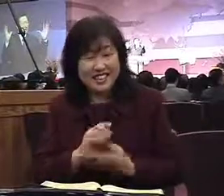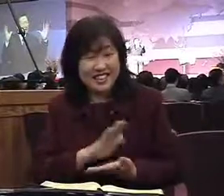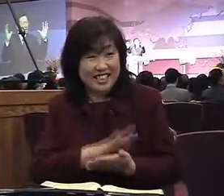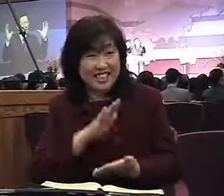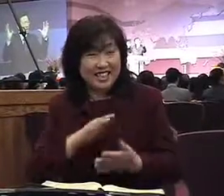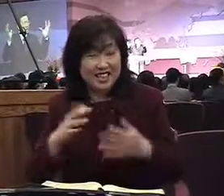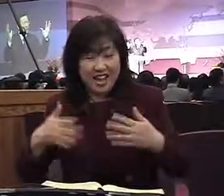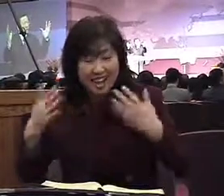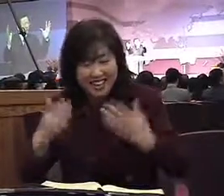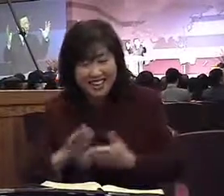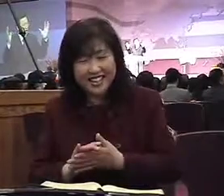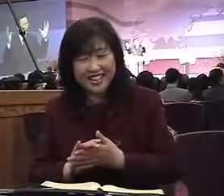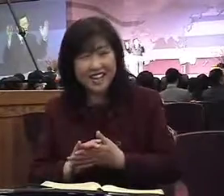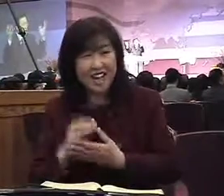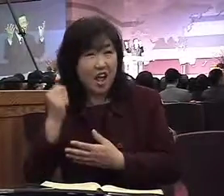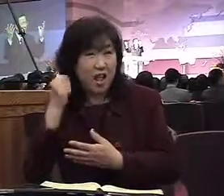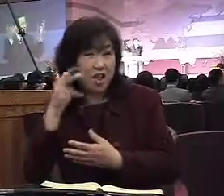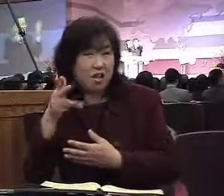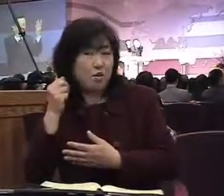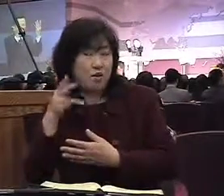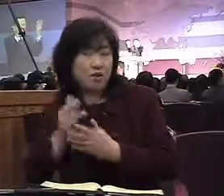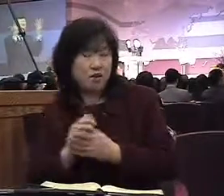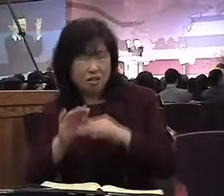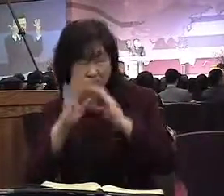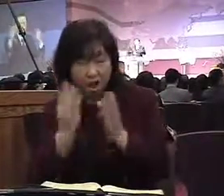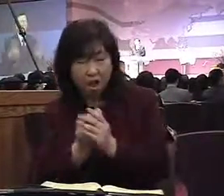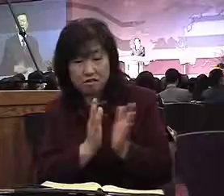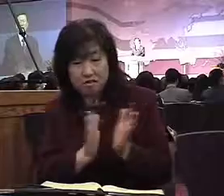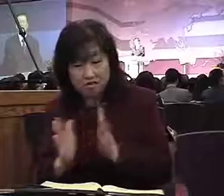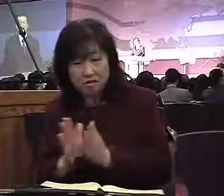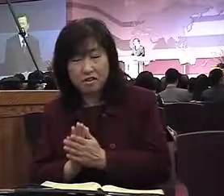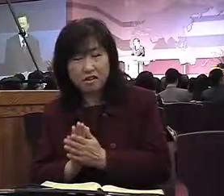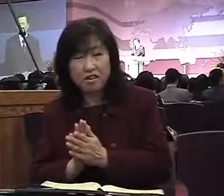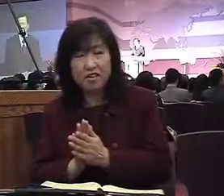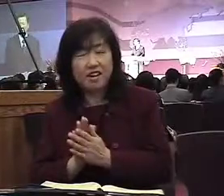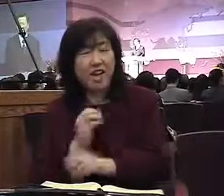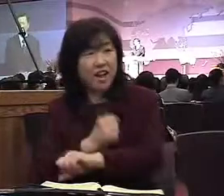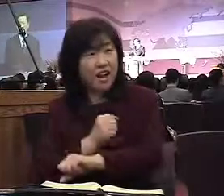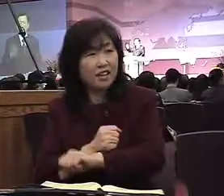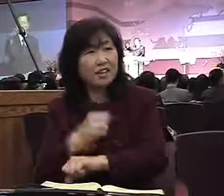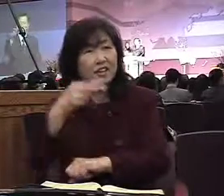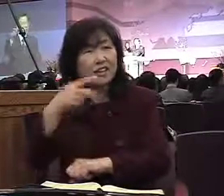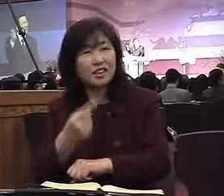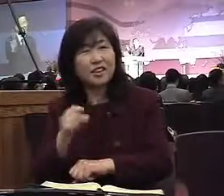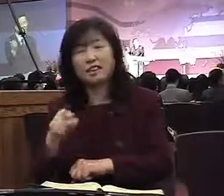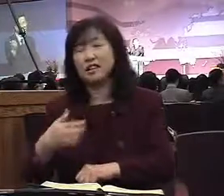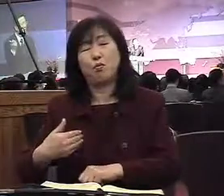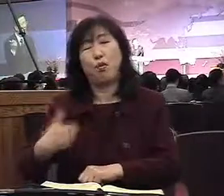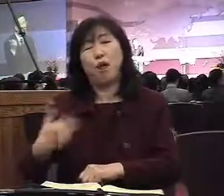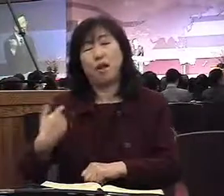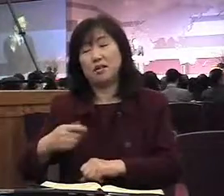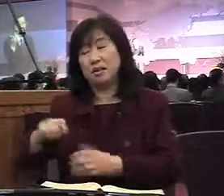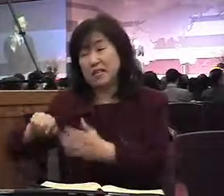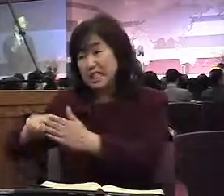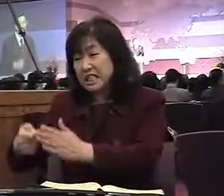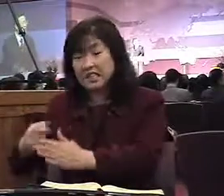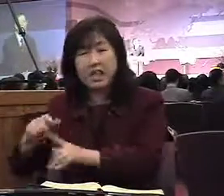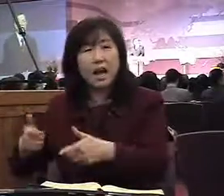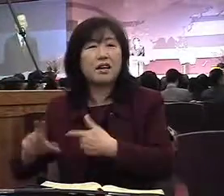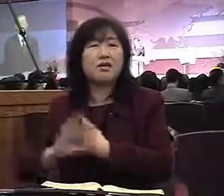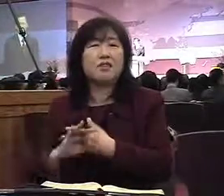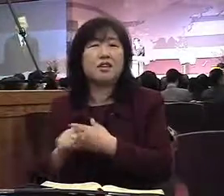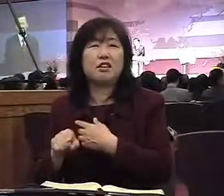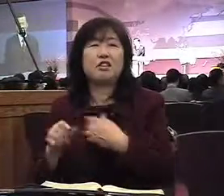바람을 호텔에서 준비해놓고 고이구까지 해놨어도 그걸 몰라가지고 틀질 않으면 이